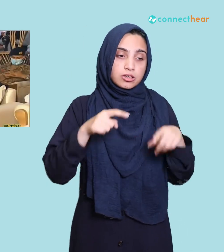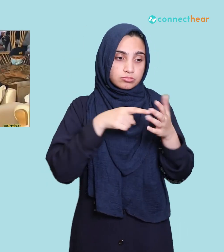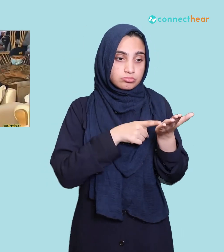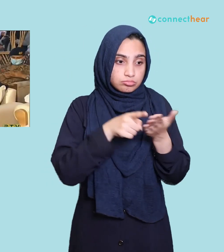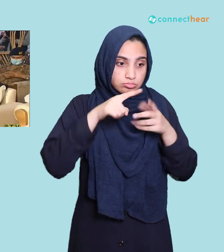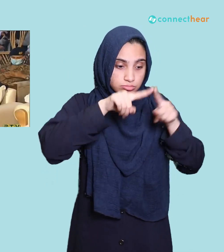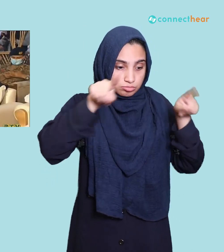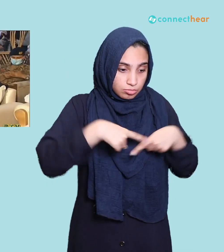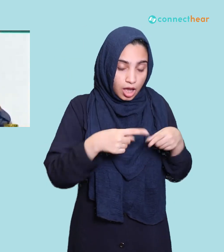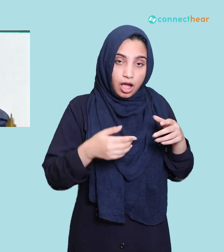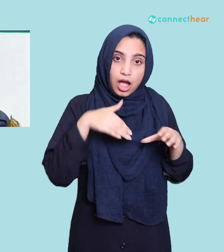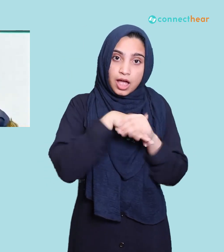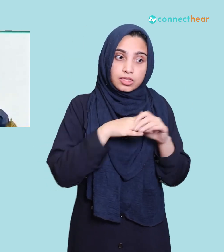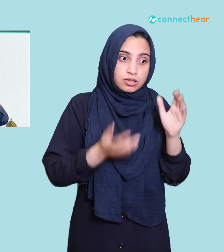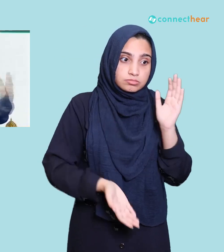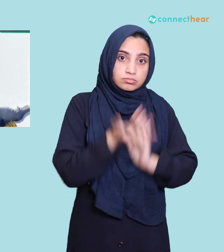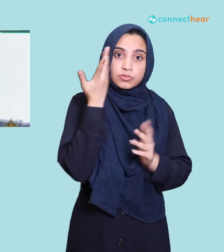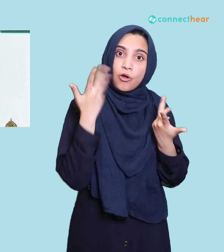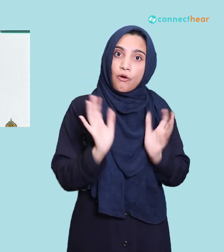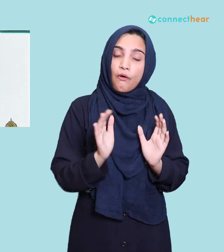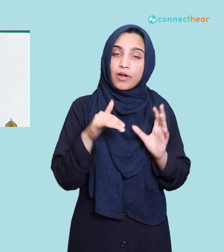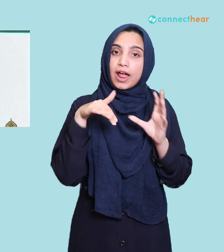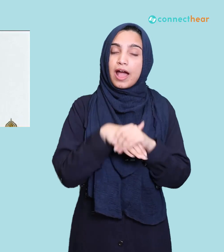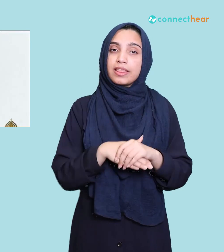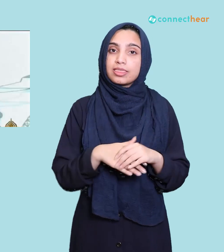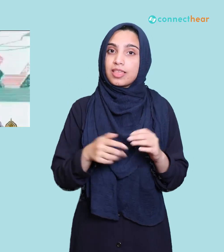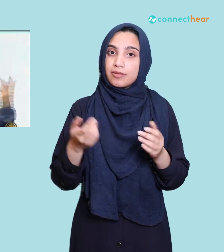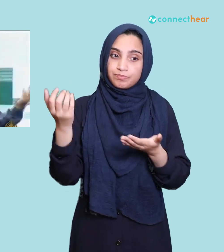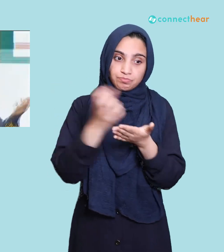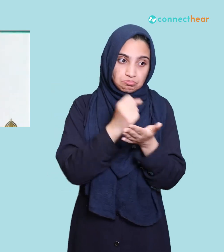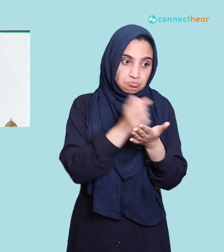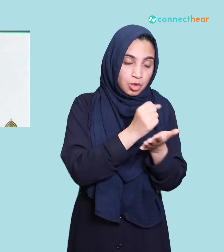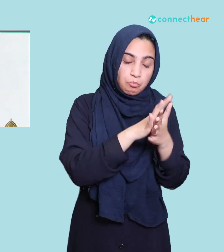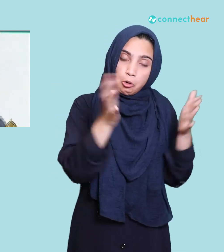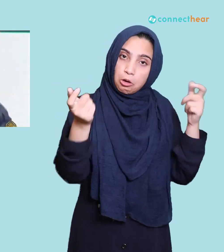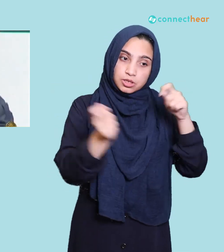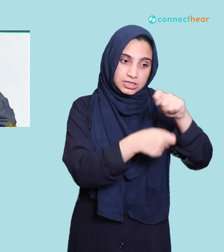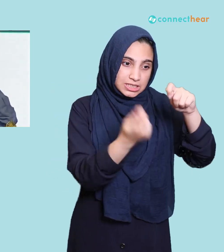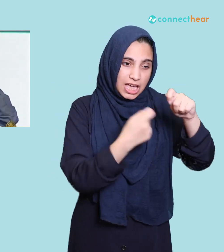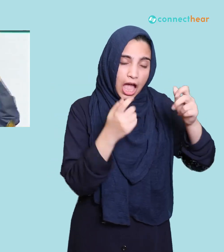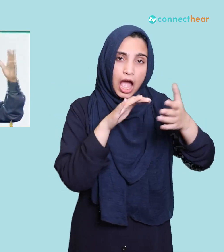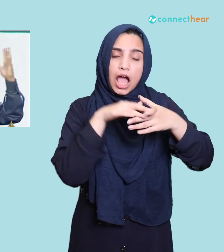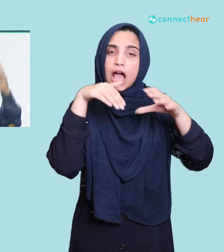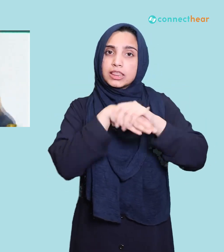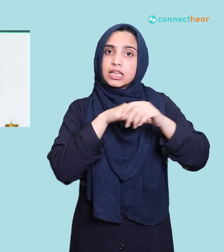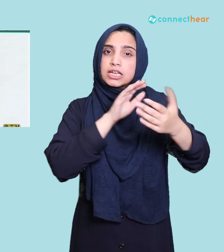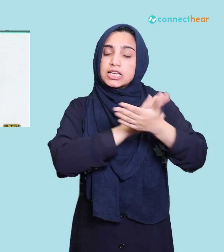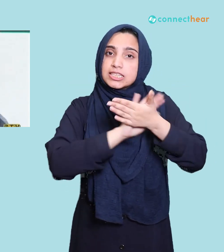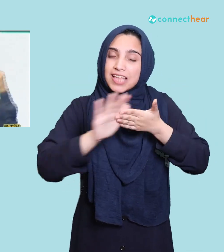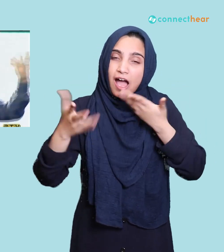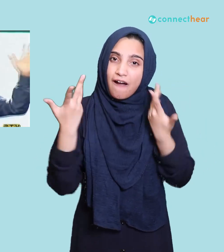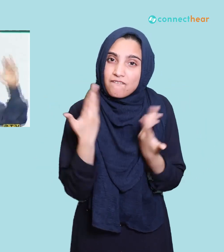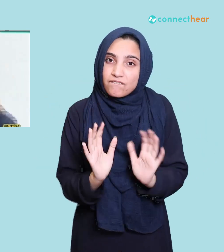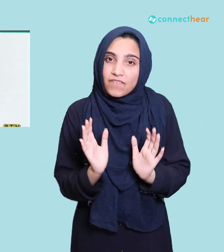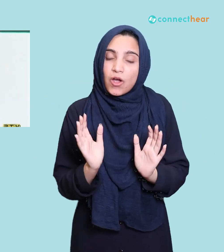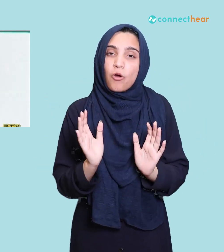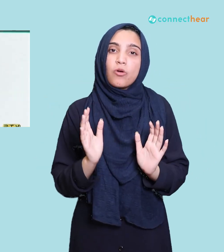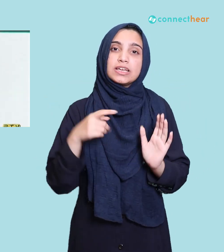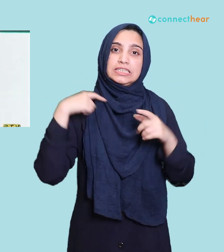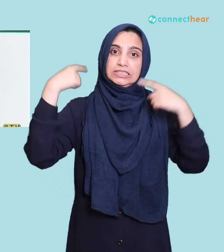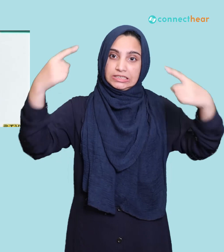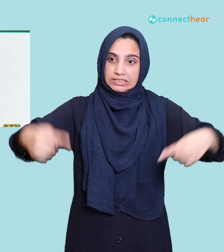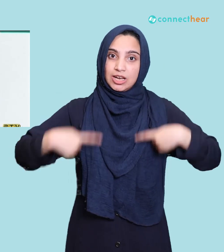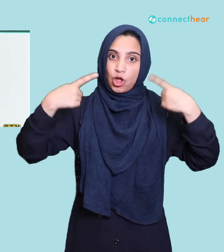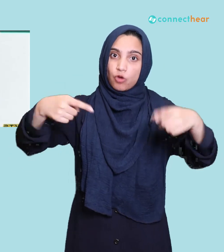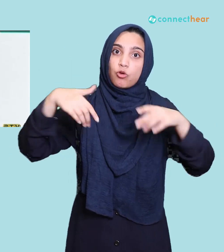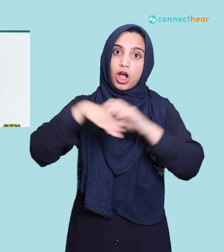ملے ہیں ان کو۔ اس کی وجہ سے خوشحالی آئی ہے، سارے دیہاتوں کے اندر ٹریکٹرز کی ریکارڈ سیل ہوئی ہے، موٹر سائیکلوں کی